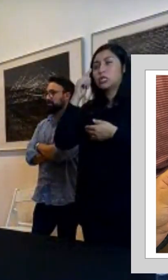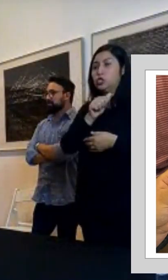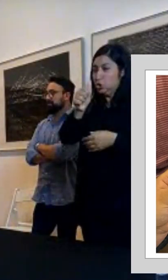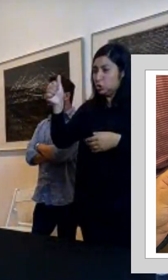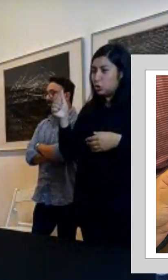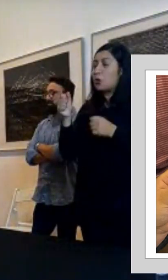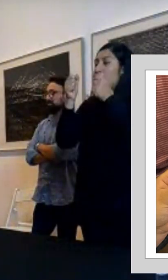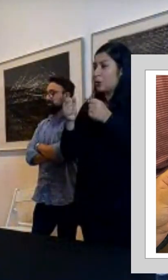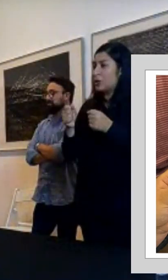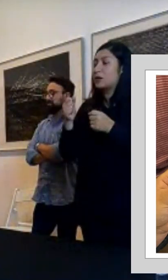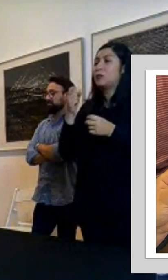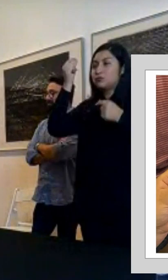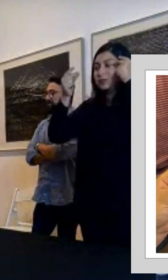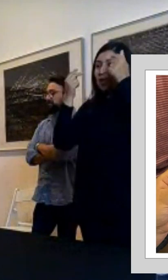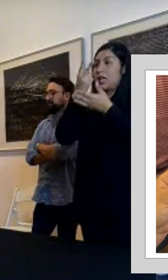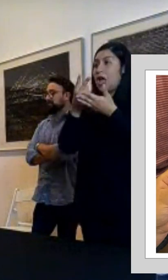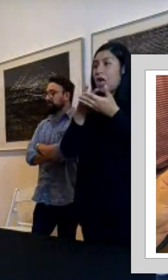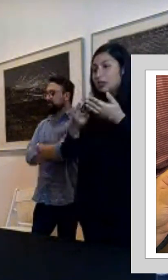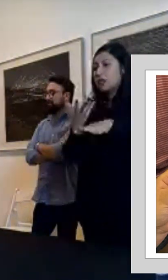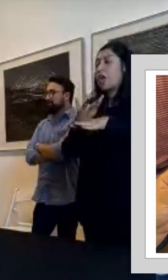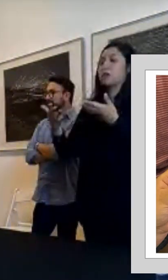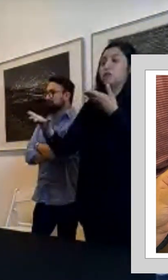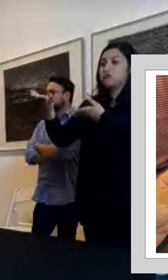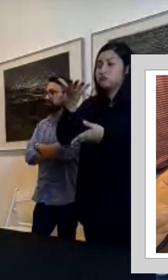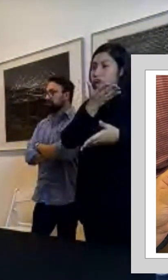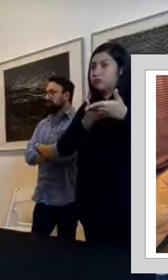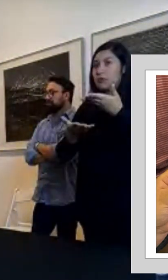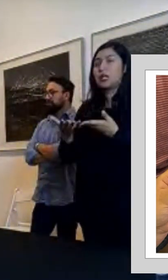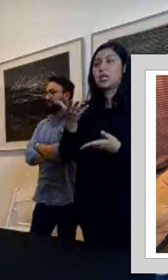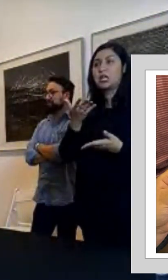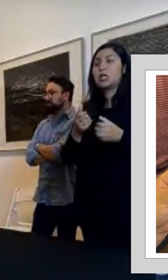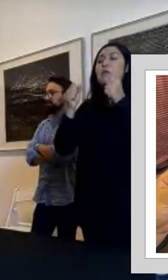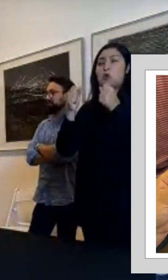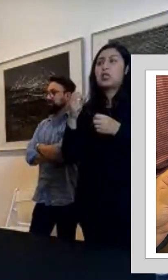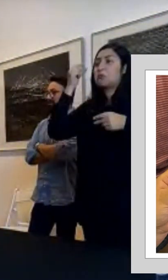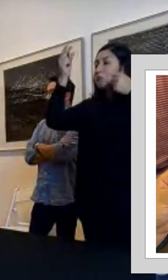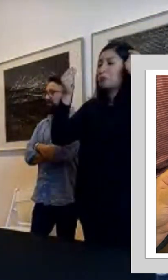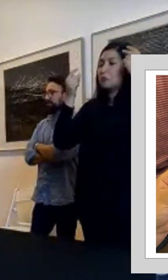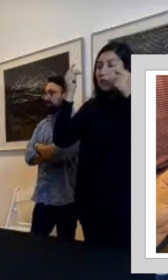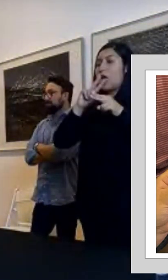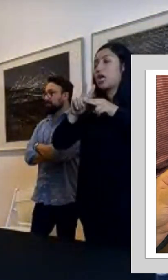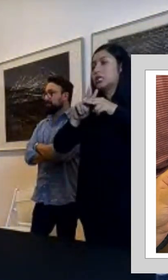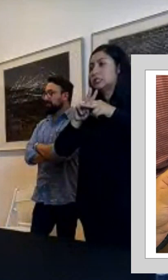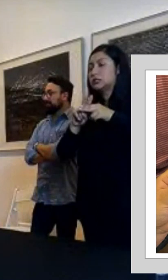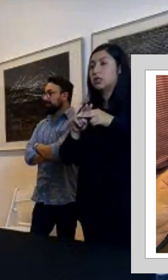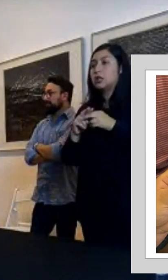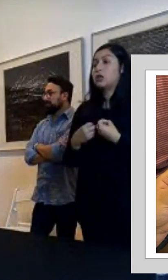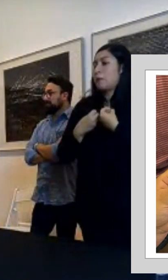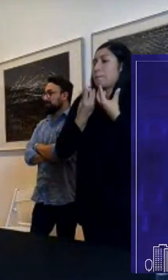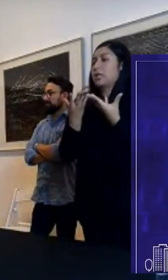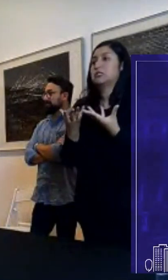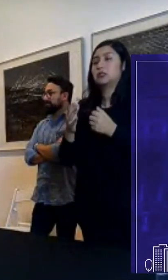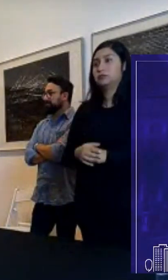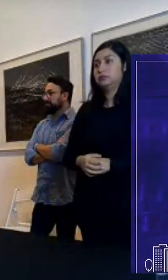básicamente hay que compartir más nuestra experiencia y en base a eso poder producir, crear o simplemente expresarse.